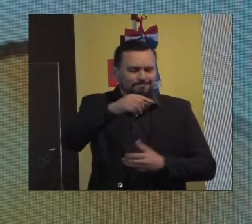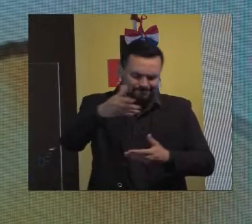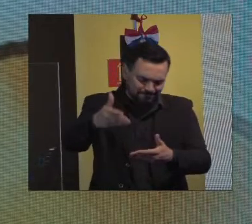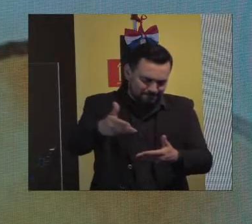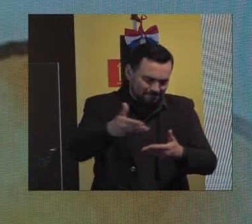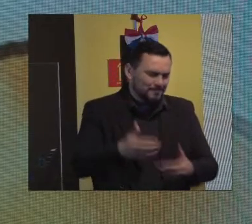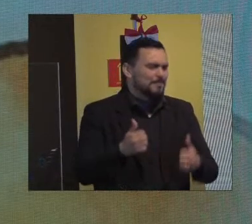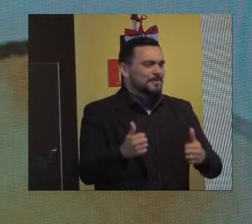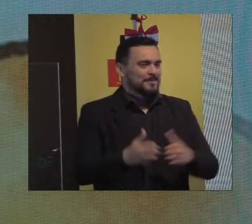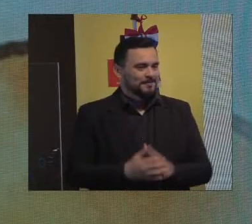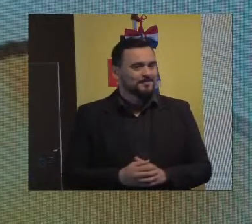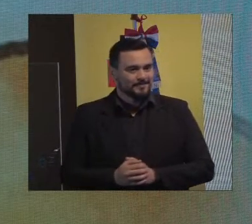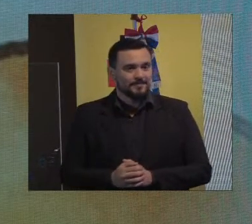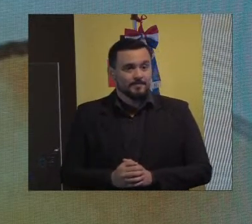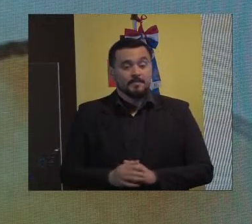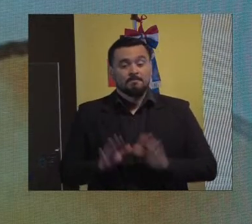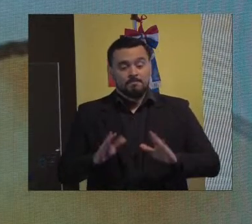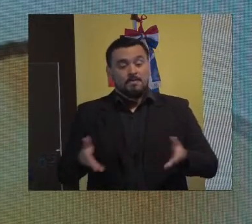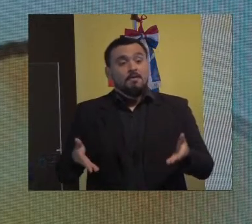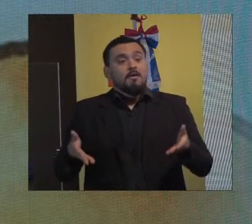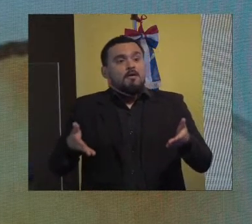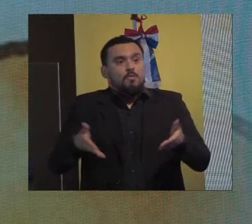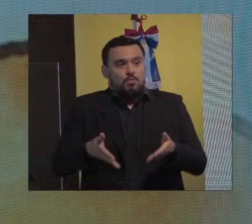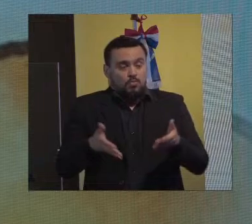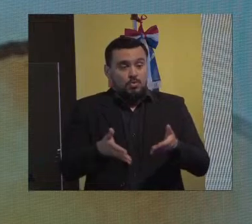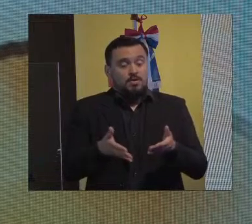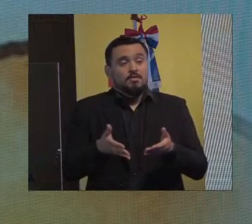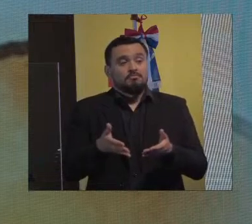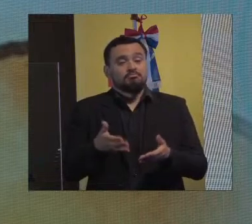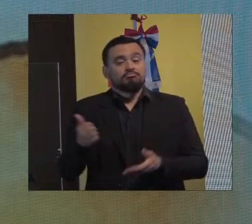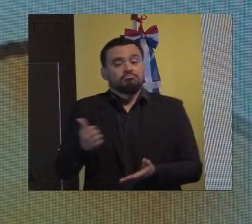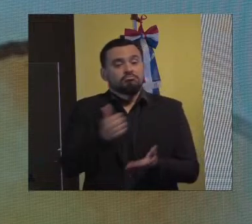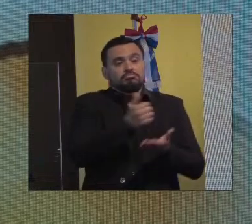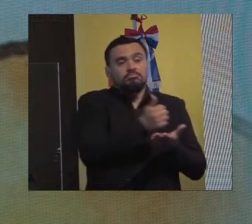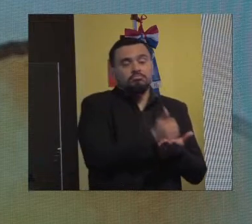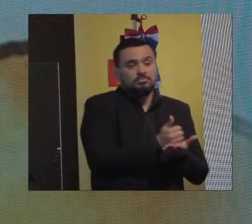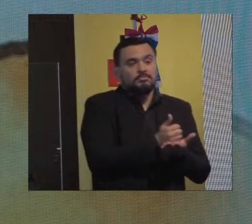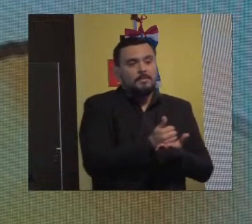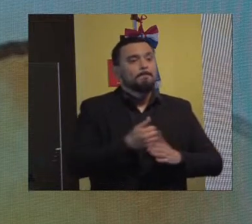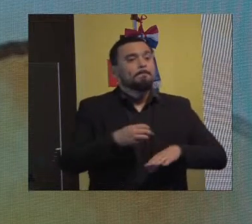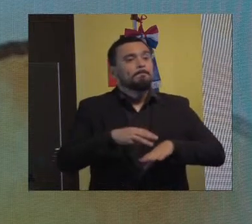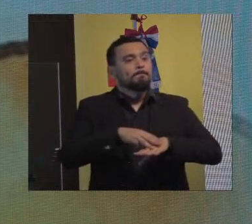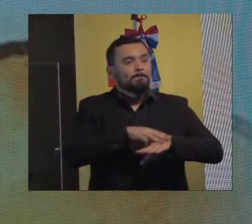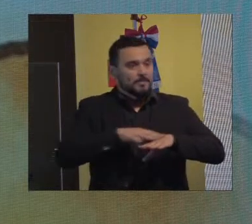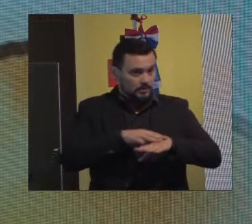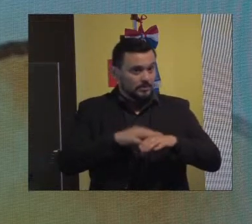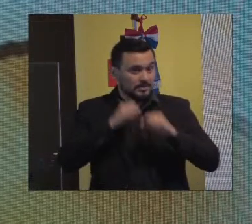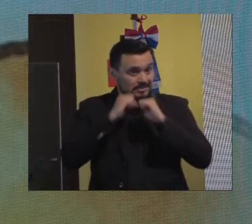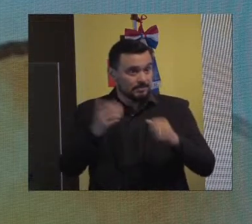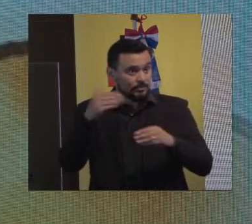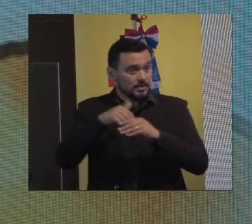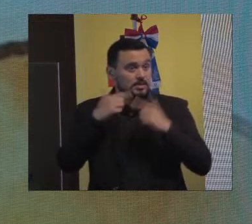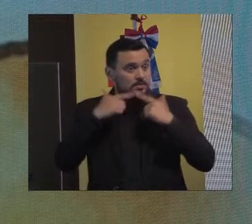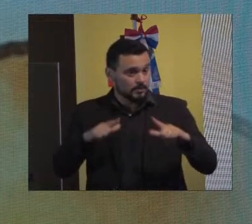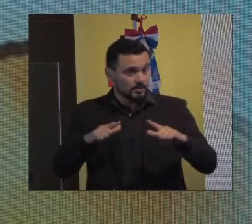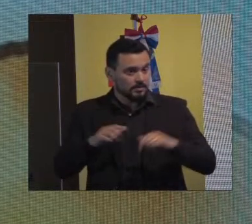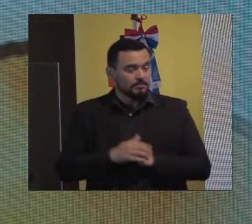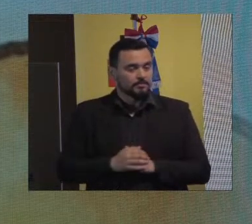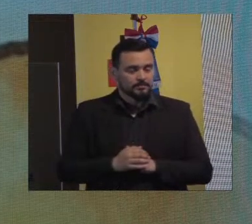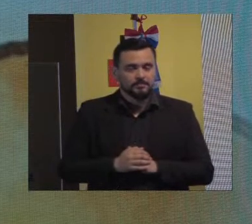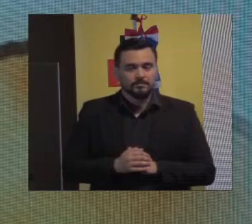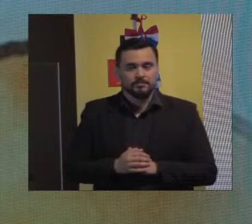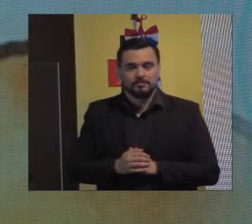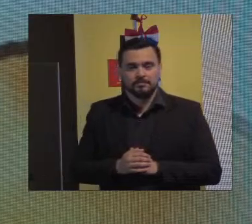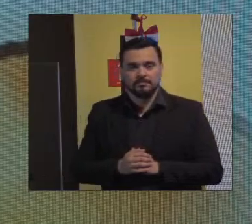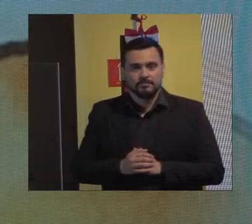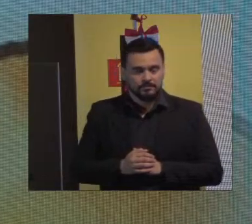Tapenguajeponayoaite. A continuación, escucharemos las palabras del ministro secretario ejecutivo de la Secretaría de